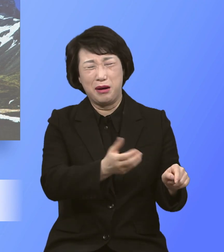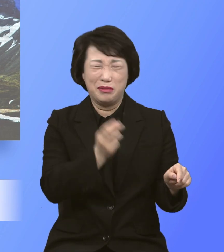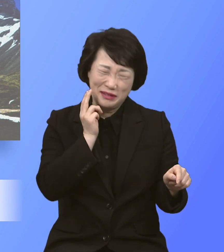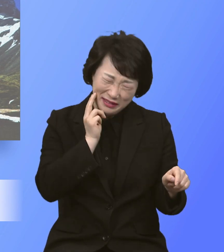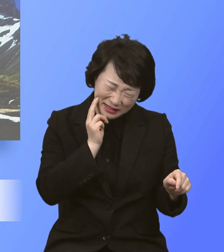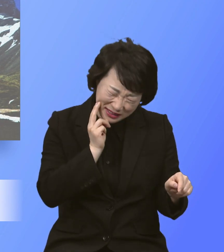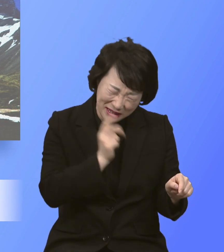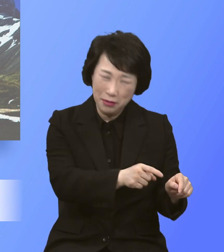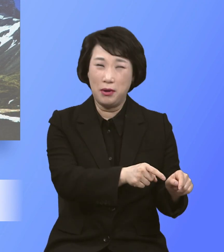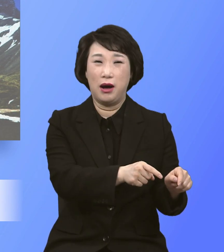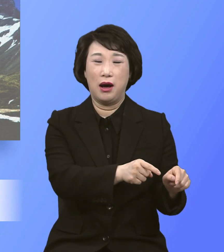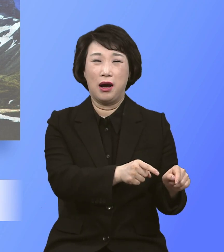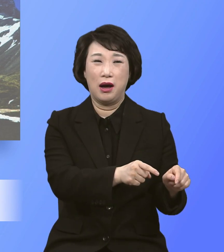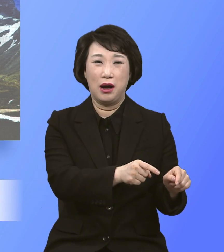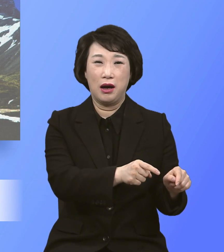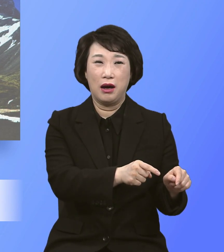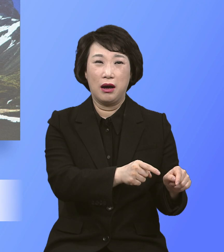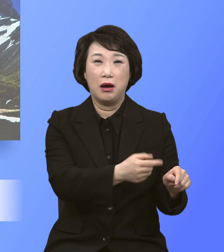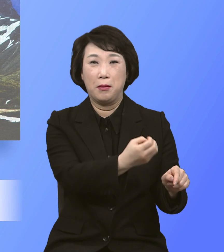몹시 괴로워하나이다.